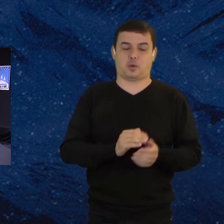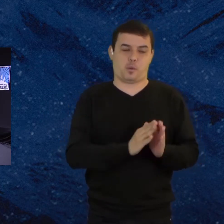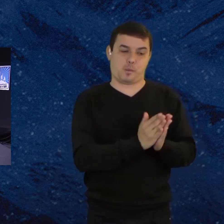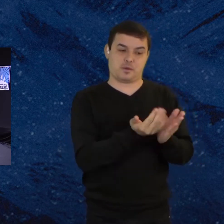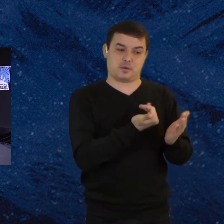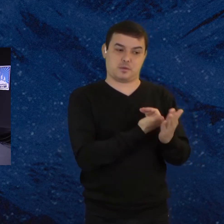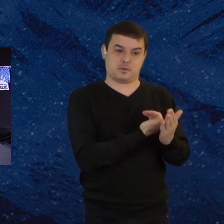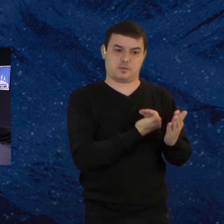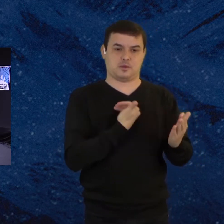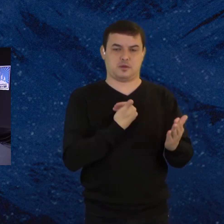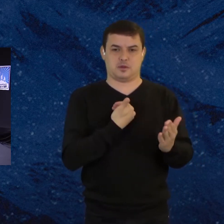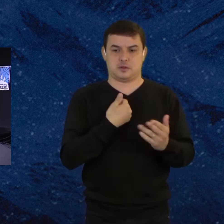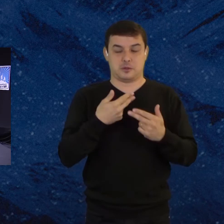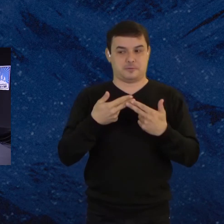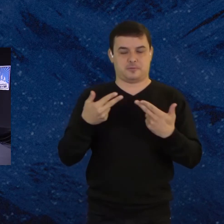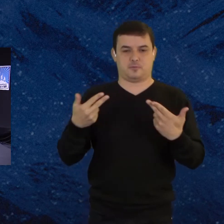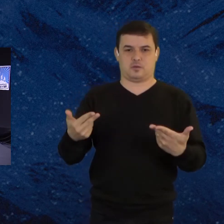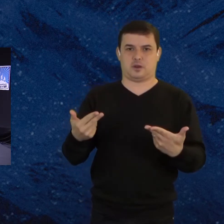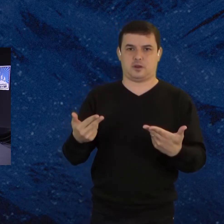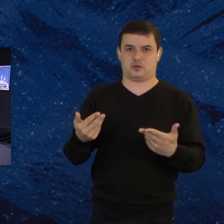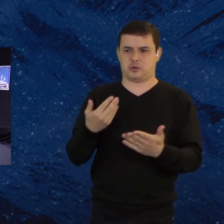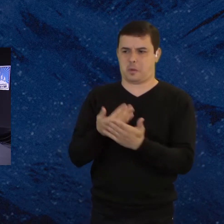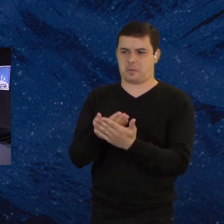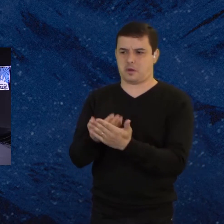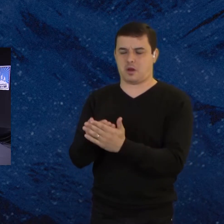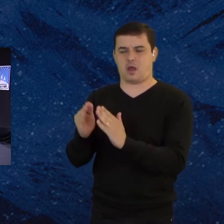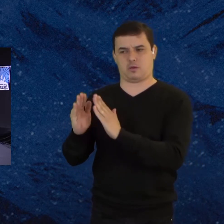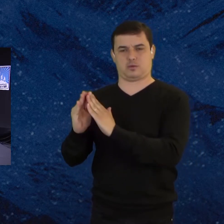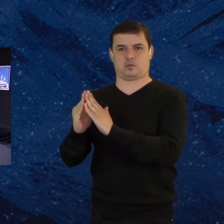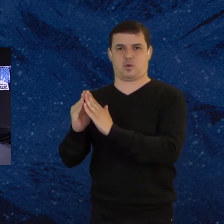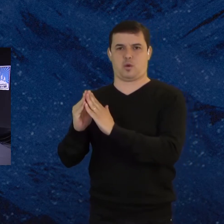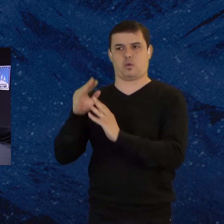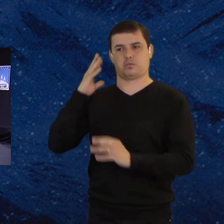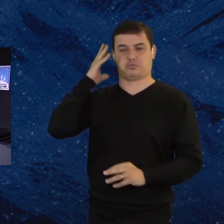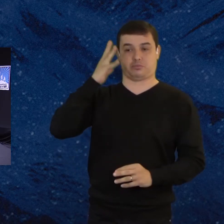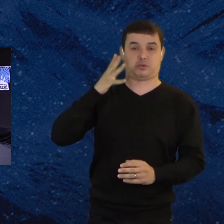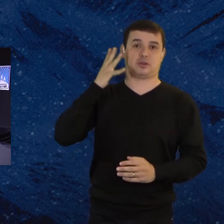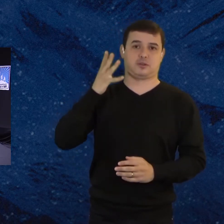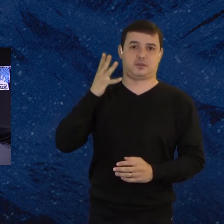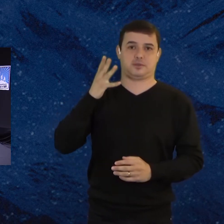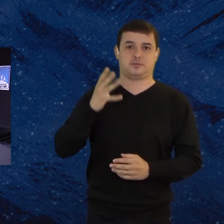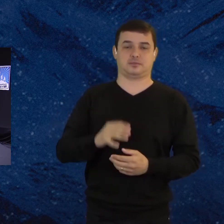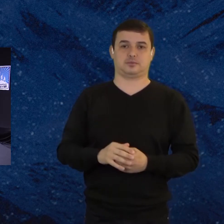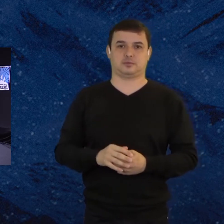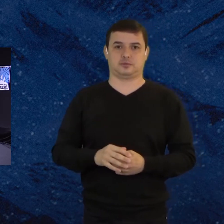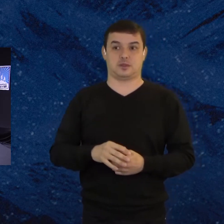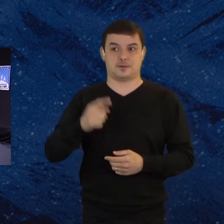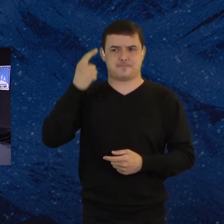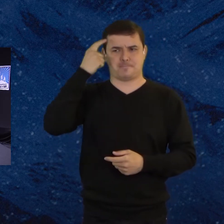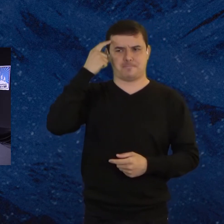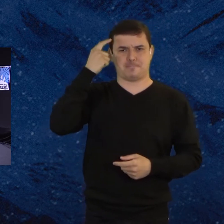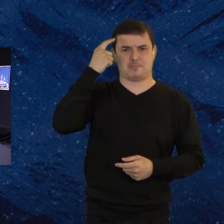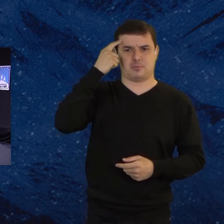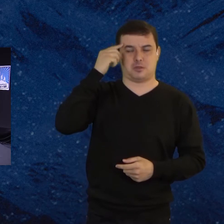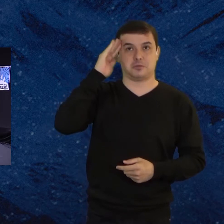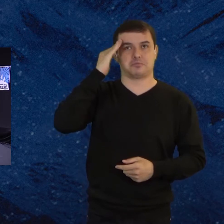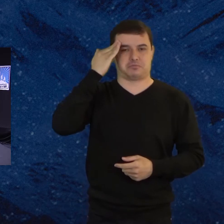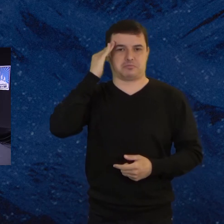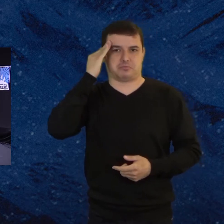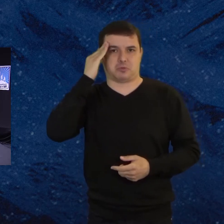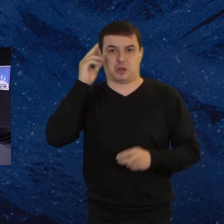diferente de assistir uma aula ou uma palestra? Para ver uma aula, uma palestra, você exercita sua mente e entende o assunto,